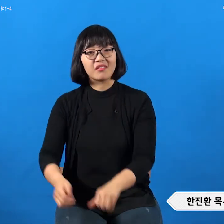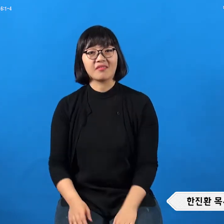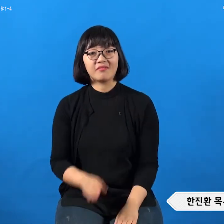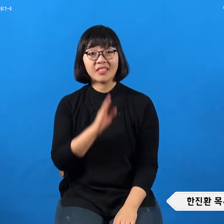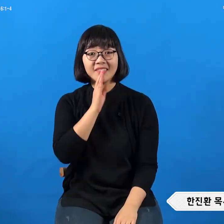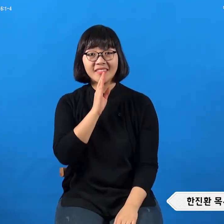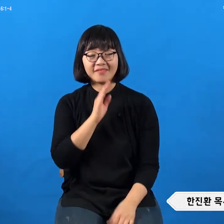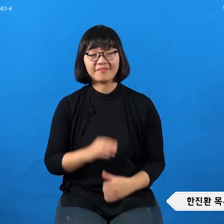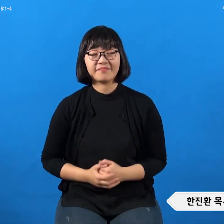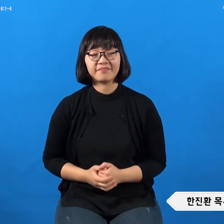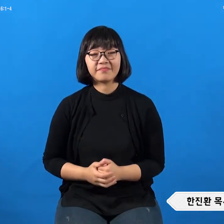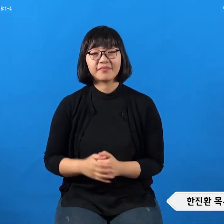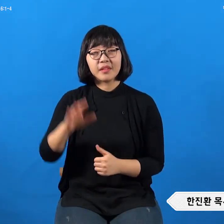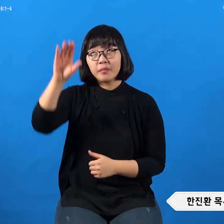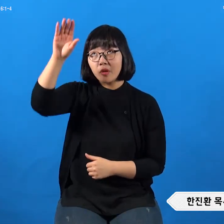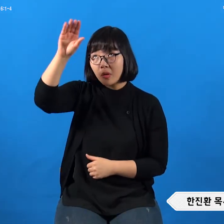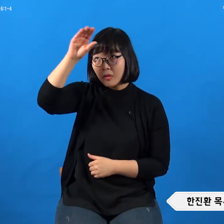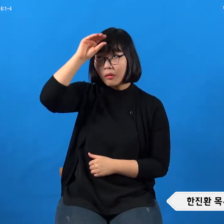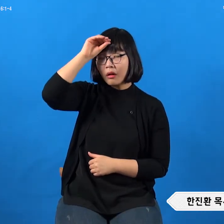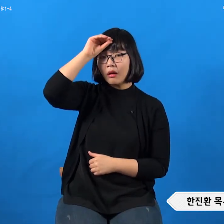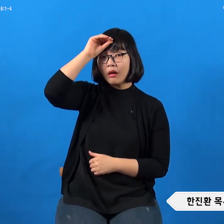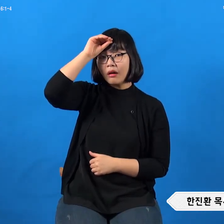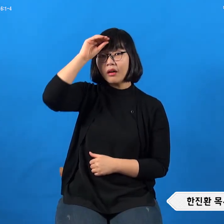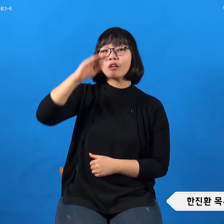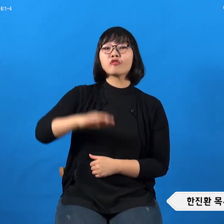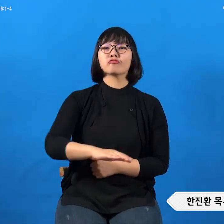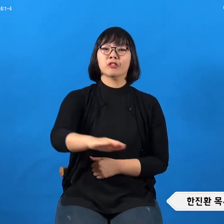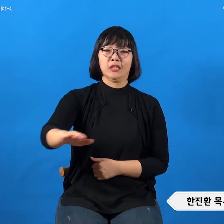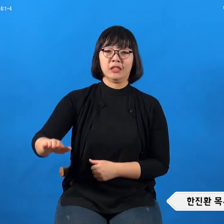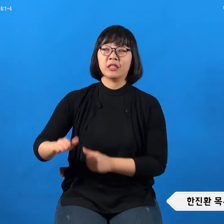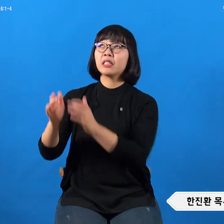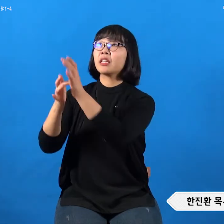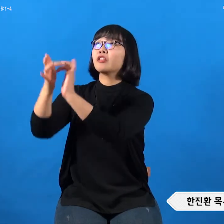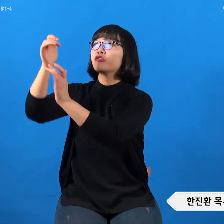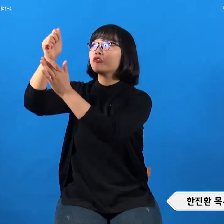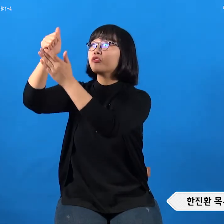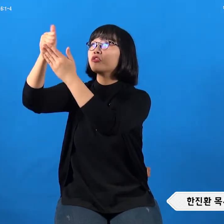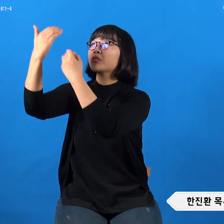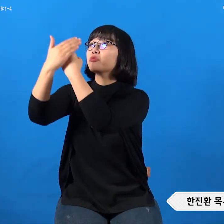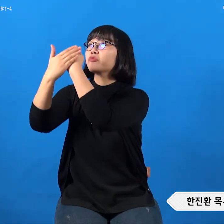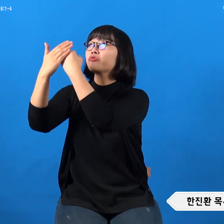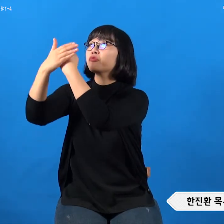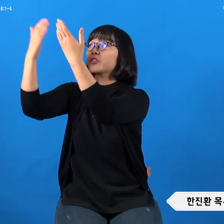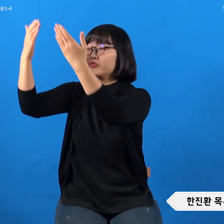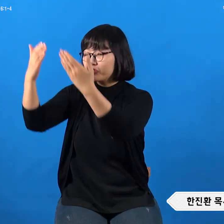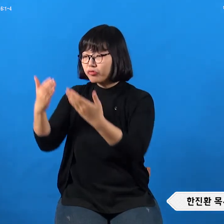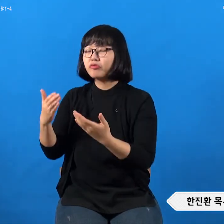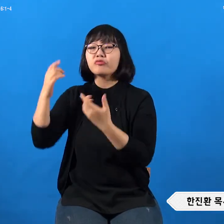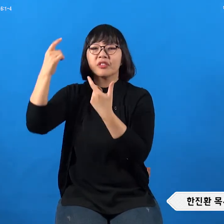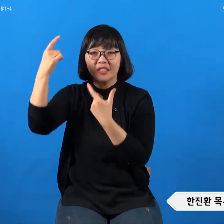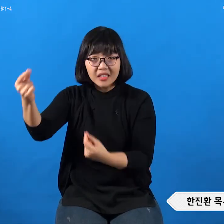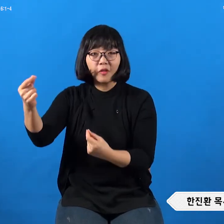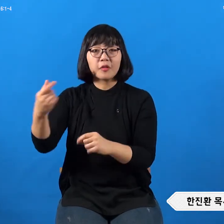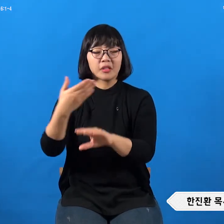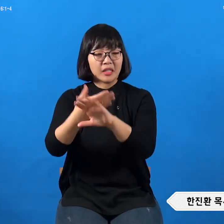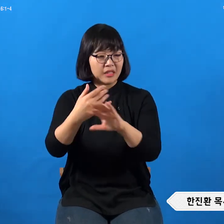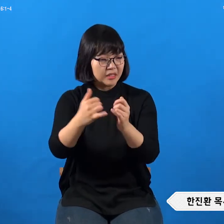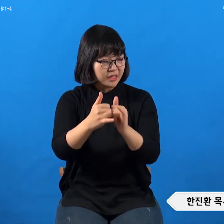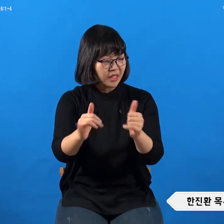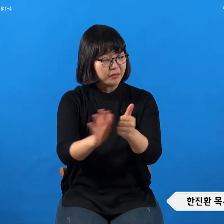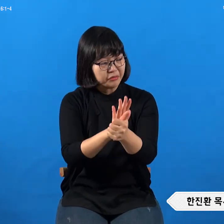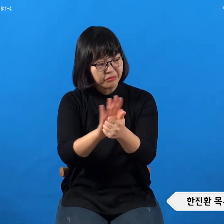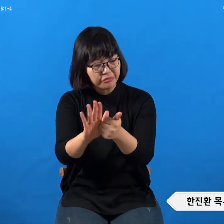그래서 우리도 당신이 제게 하신 대로 저도 다른 사람들에게 하겠습니다 한다면 우리도